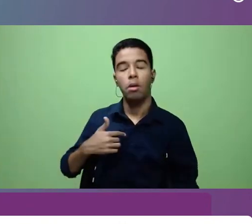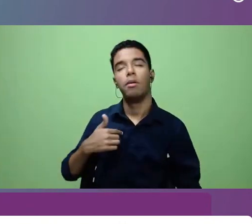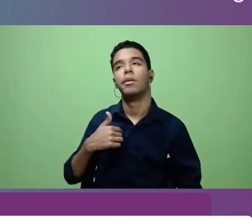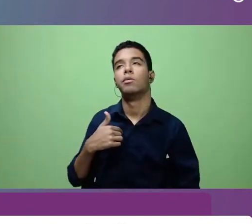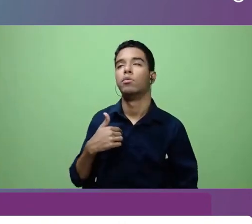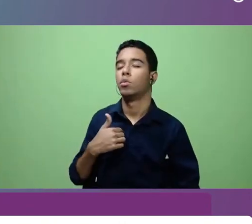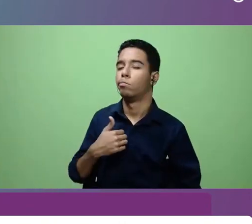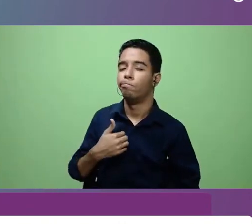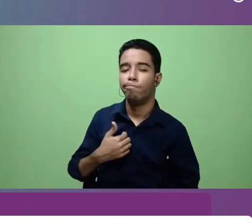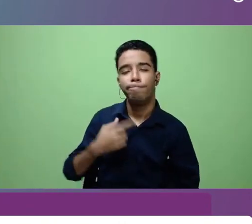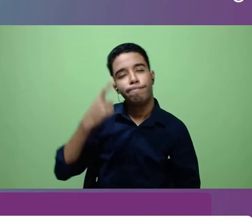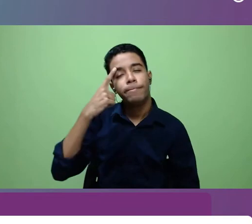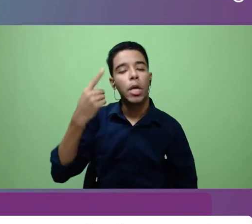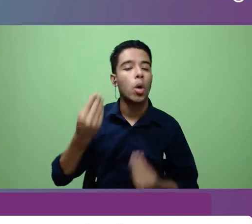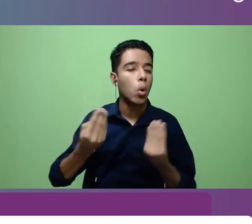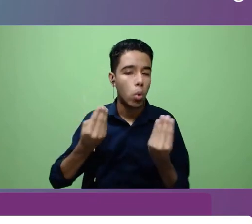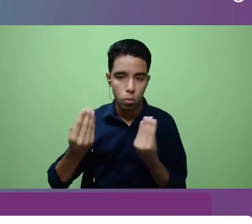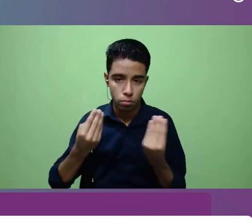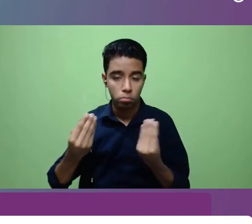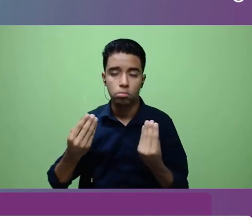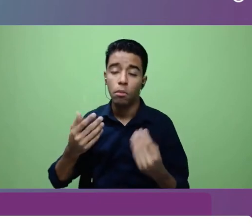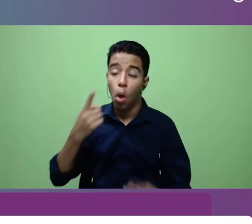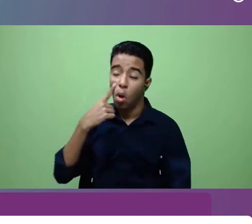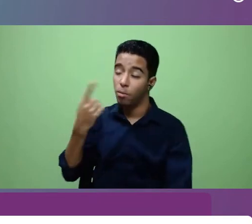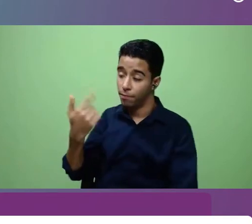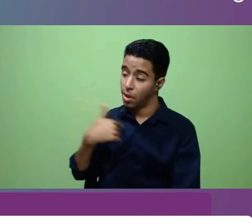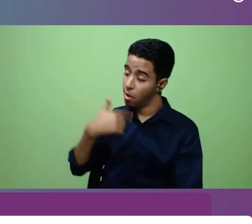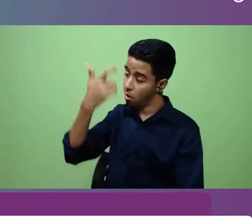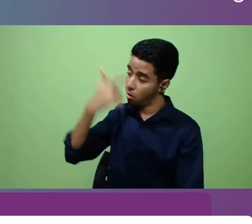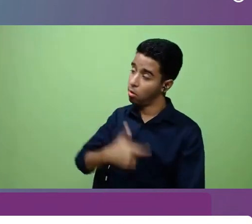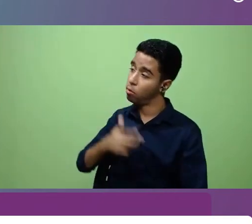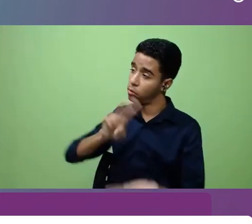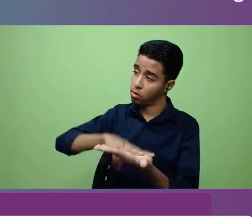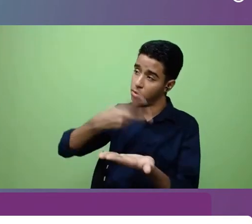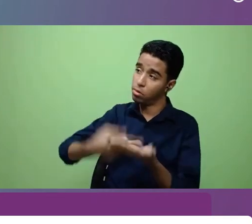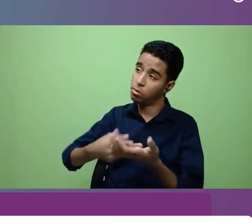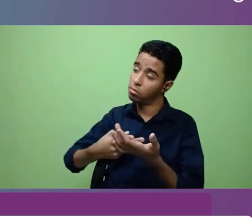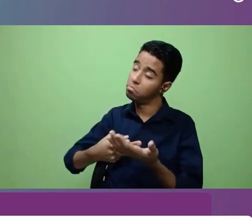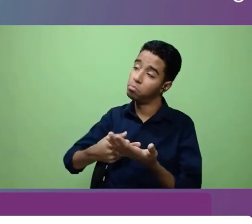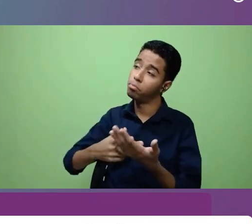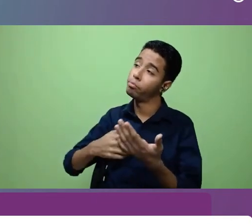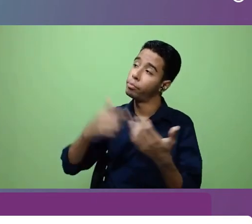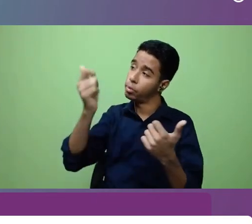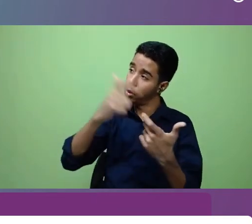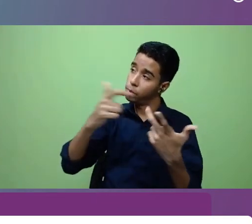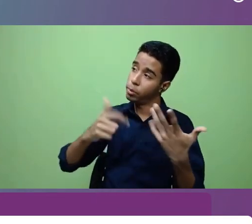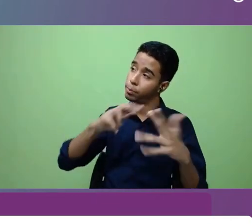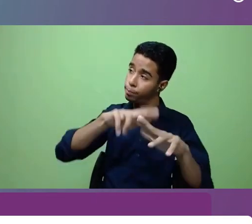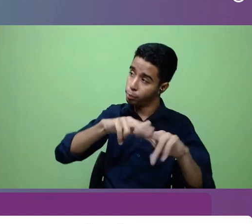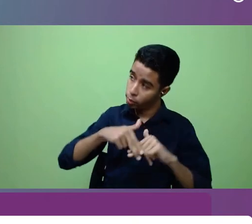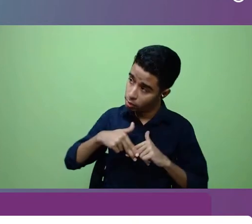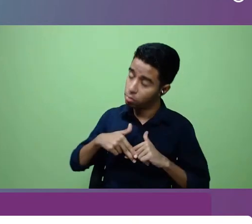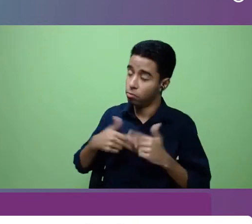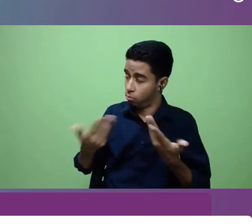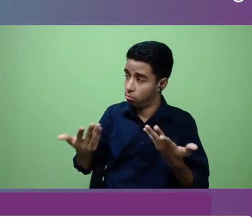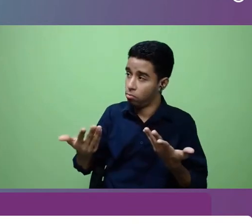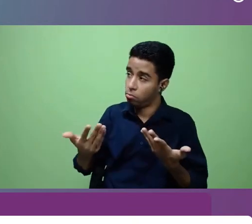traduzi assim por causa disso, disso e disso. Eu traduzi assado por causa disso, disso e disso. Conversa.